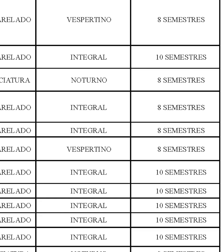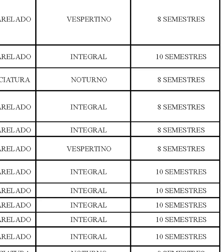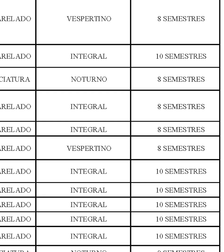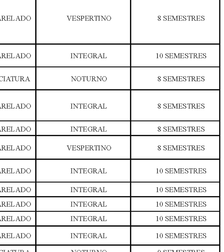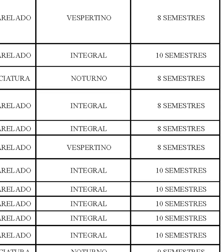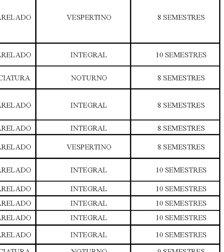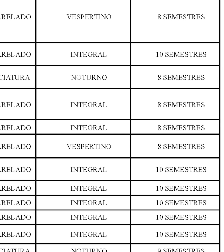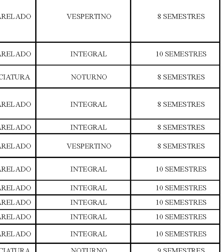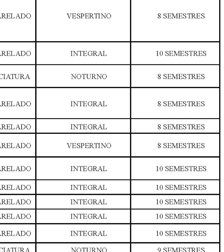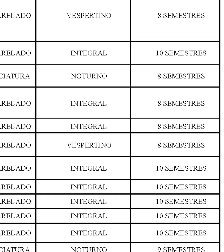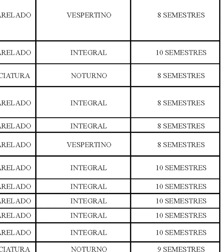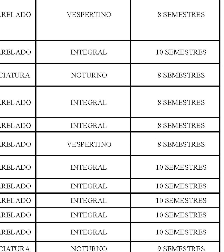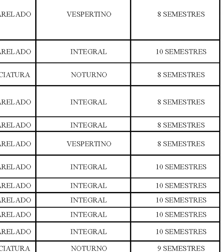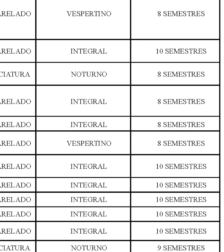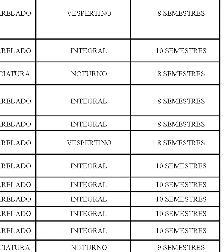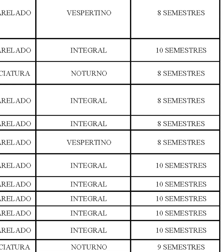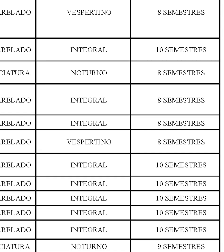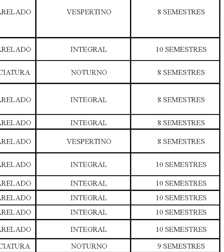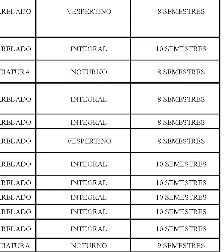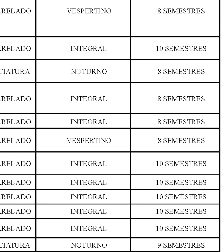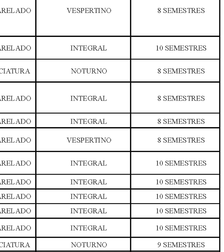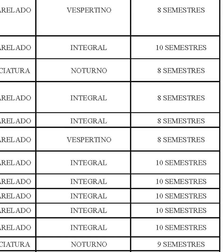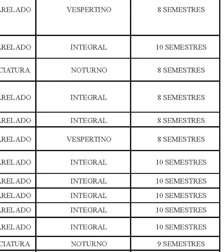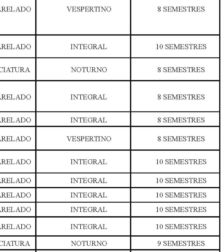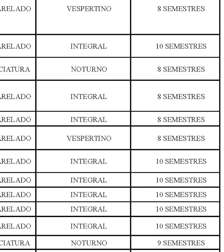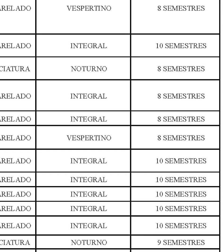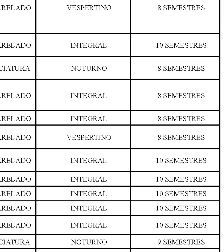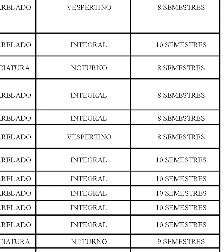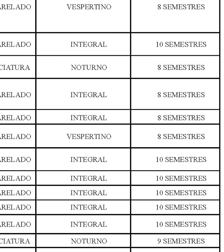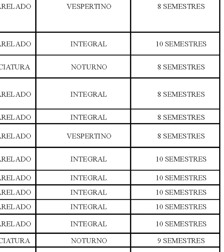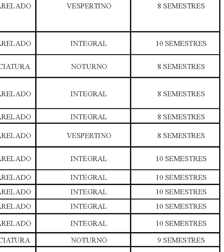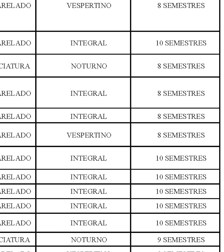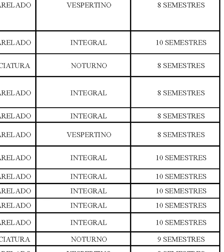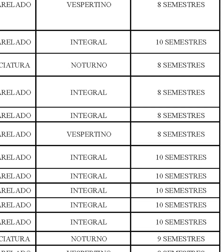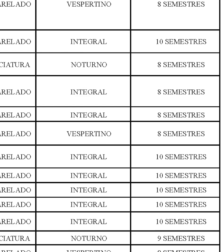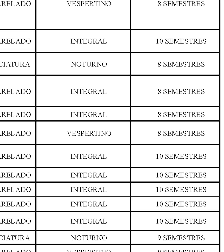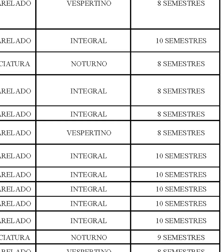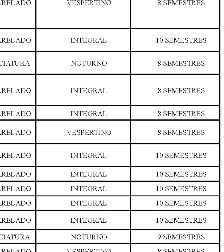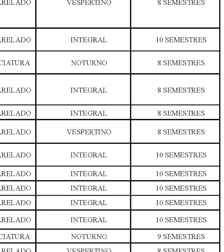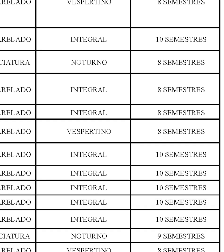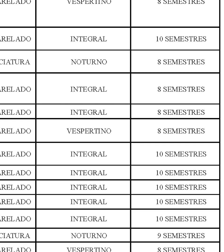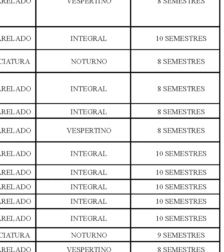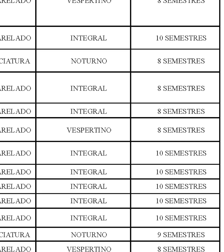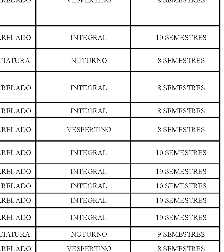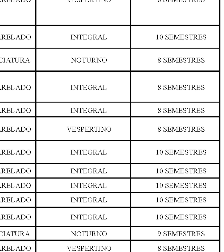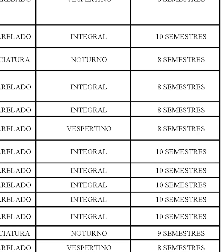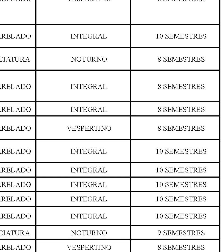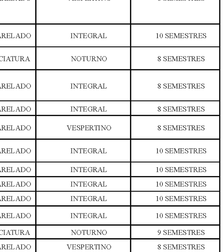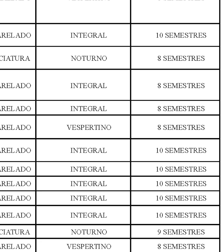Bacharelado, integral, 10 semestres. Engenharia de Energia. Bacharelado, integral, 10